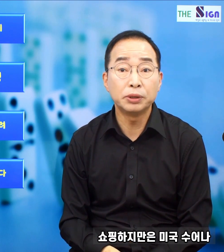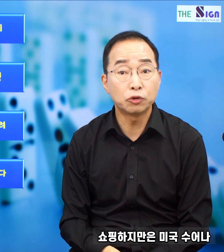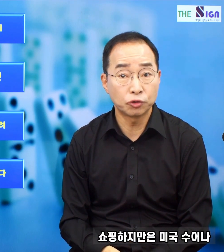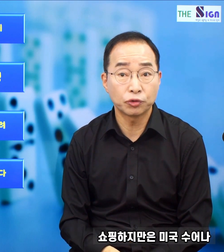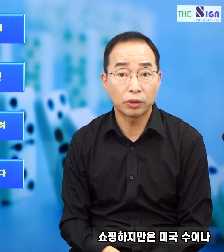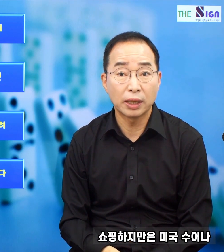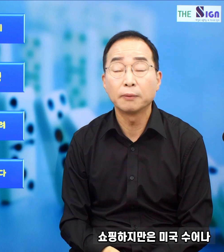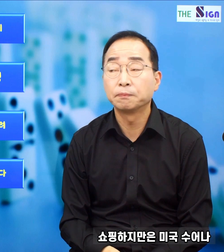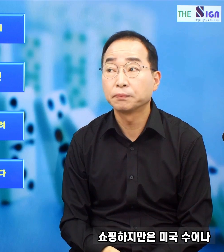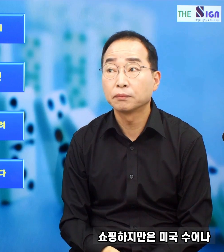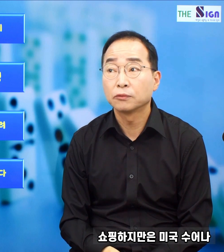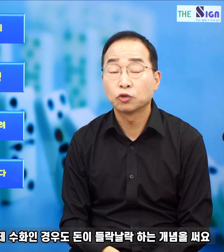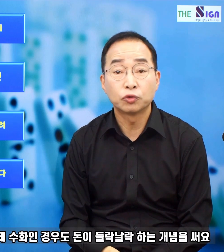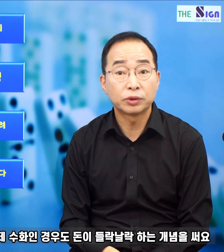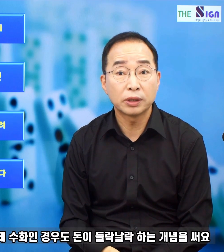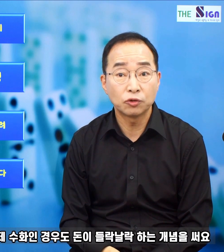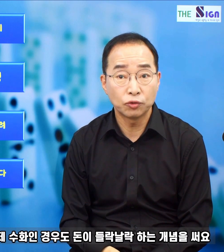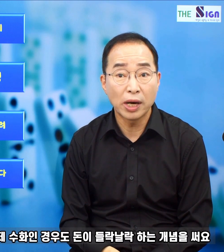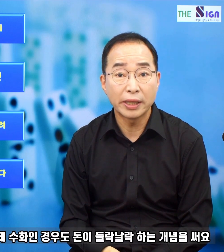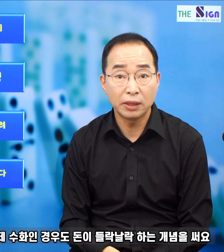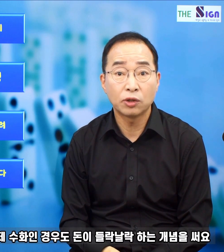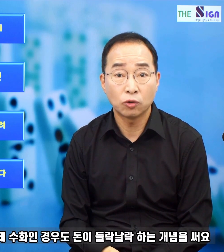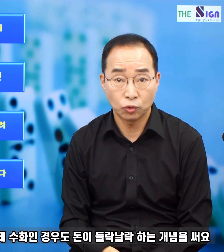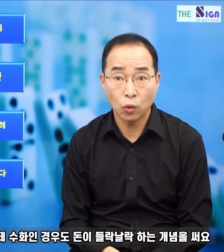미국 수어나 국제 수화인 경우도